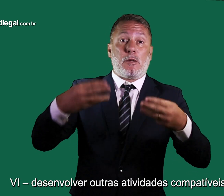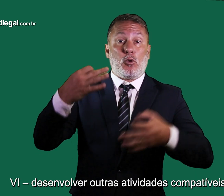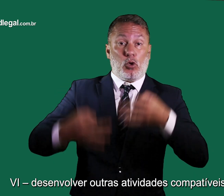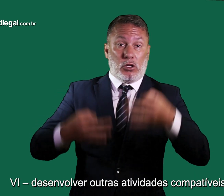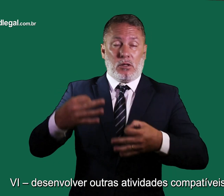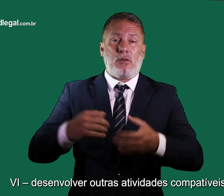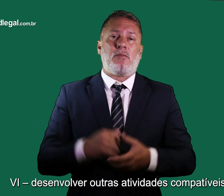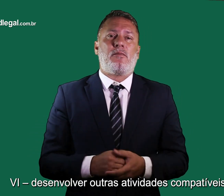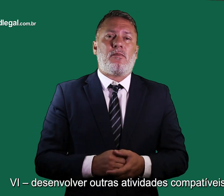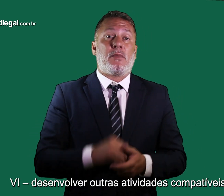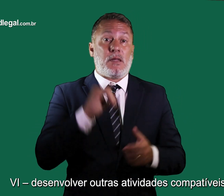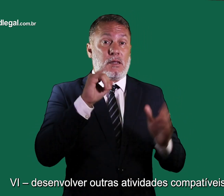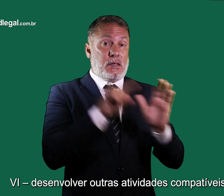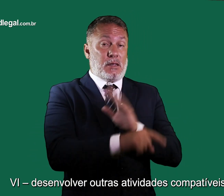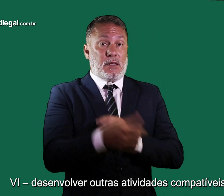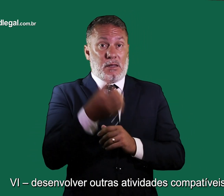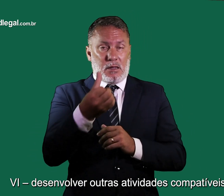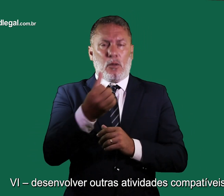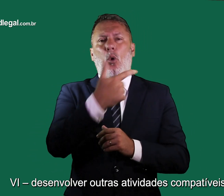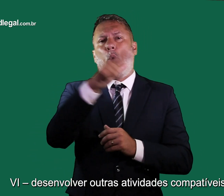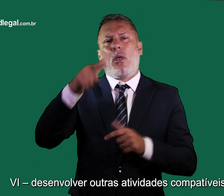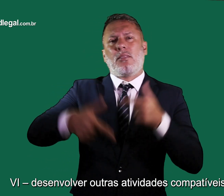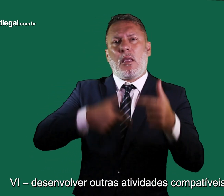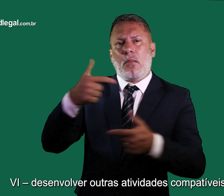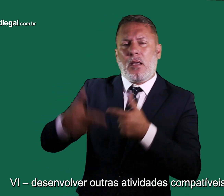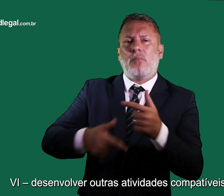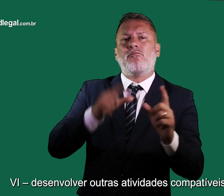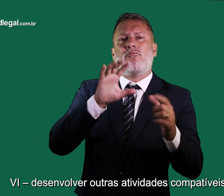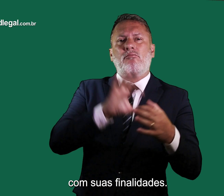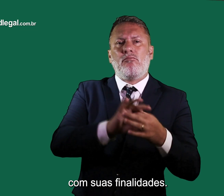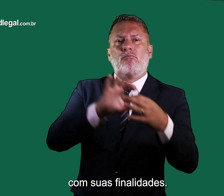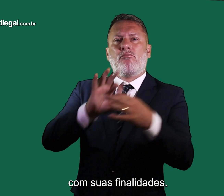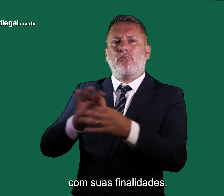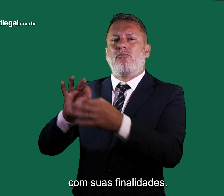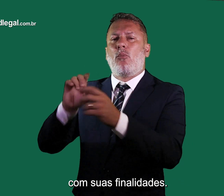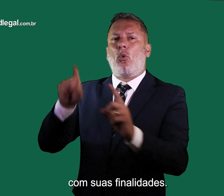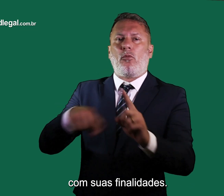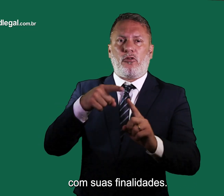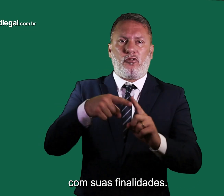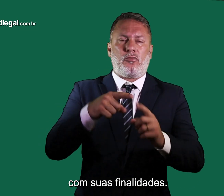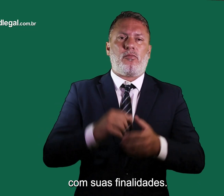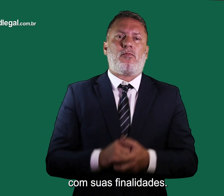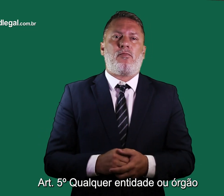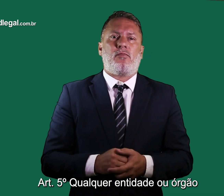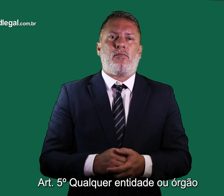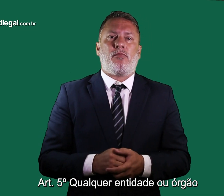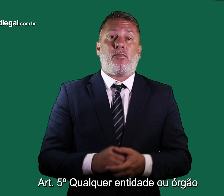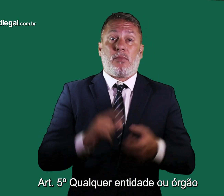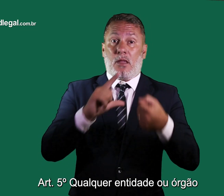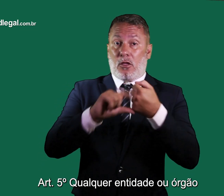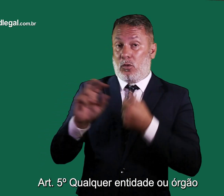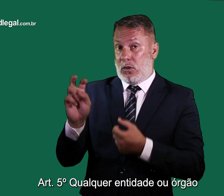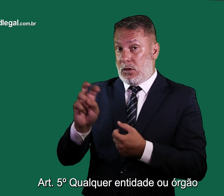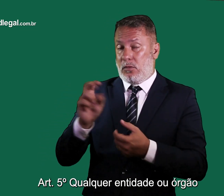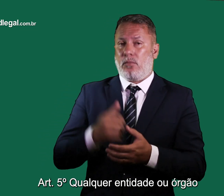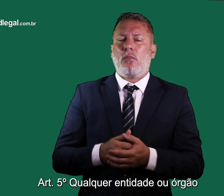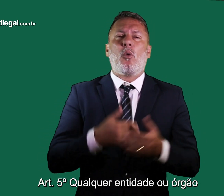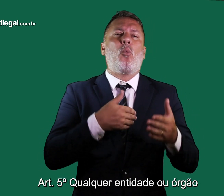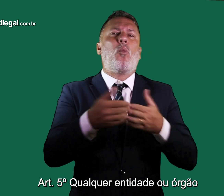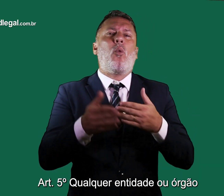Inciso 6. Desenvolver outras atividades compatíveis com suas finalidades. Artigo 5º. Qualquer